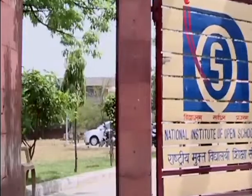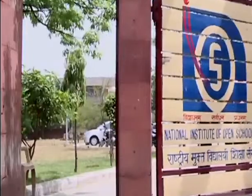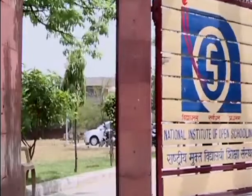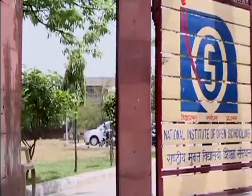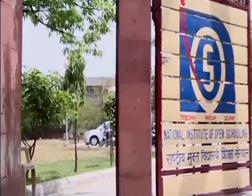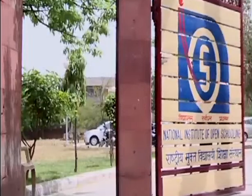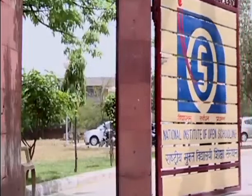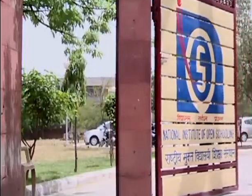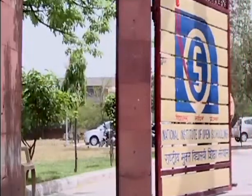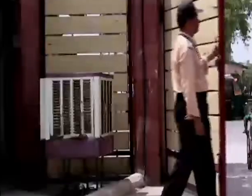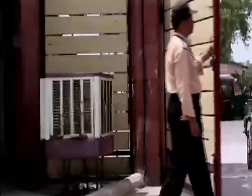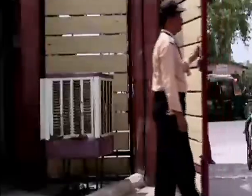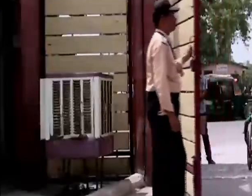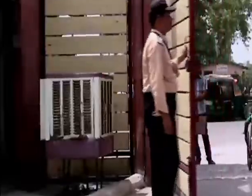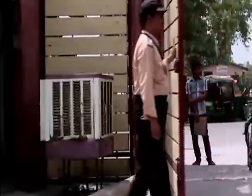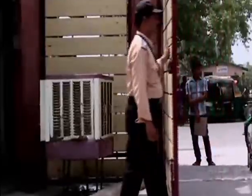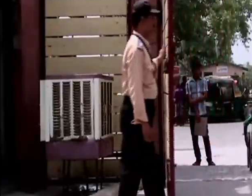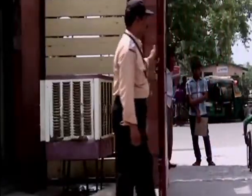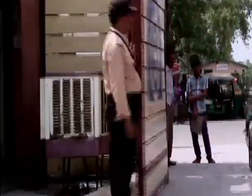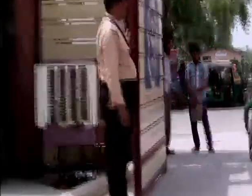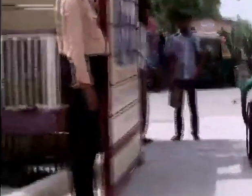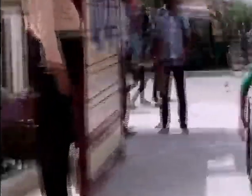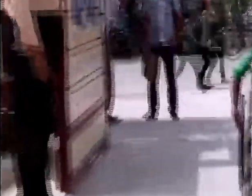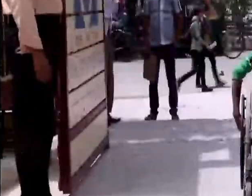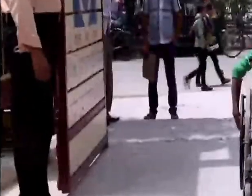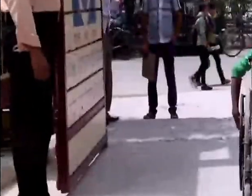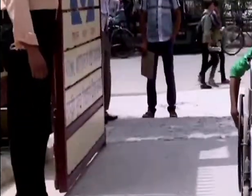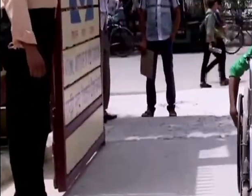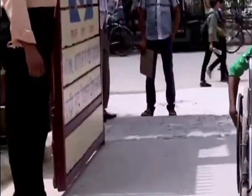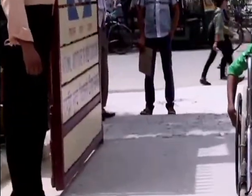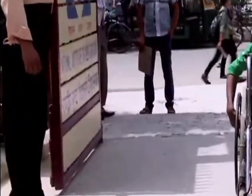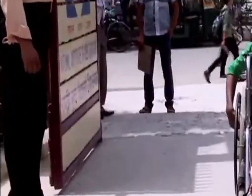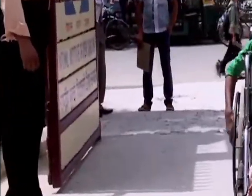जीवन ये प्रकाशित करने राहों को आलोकित करने,